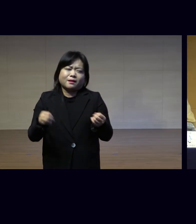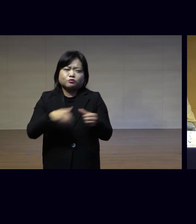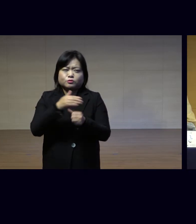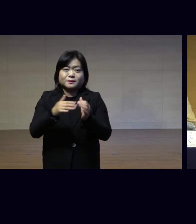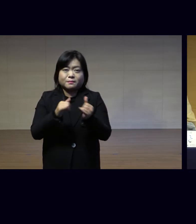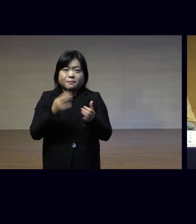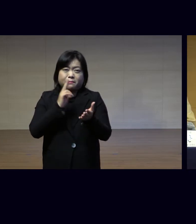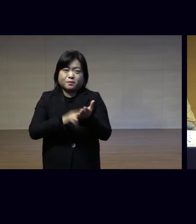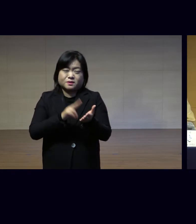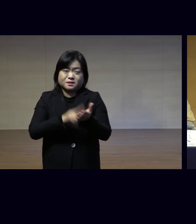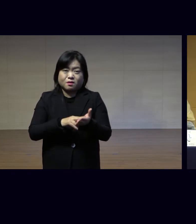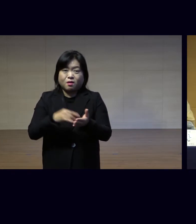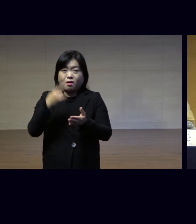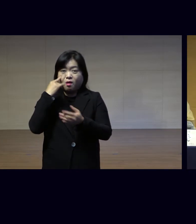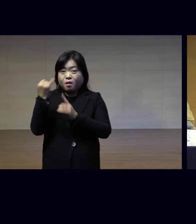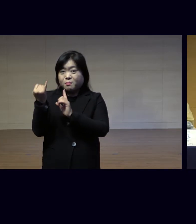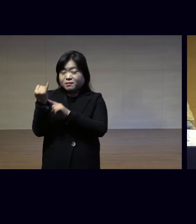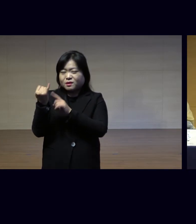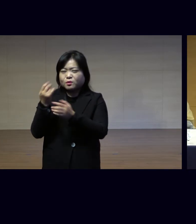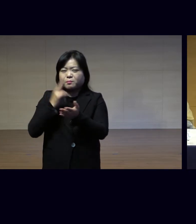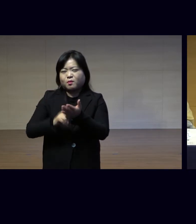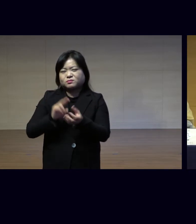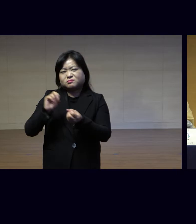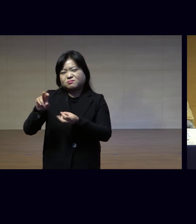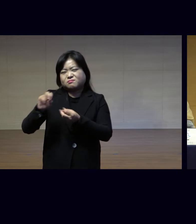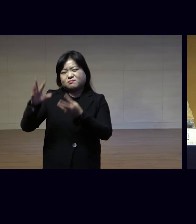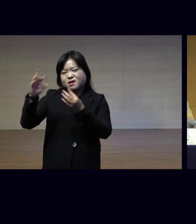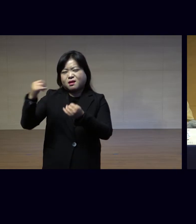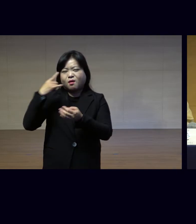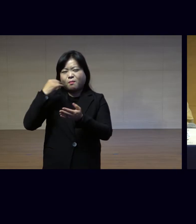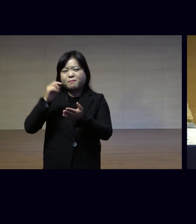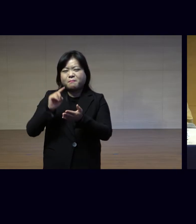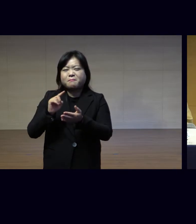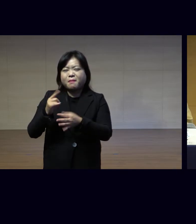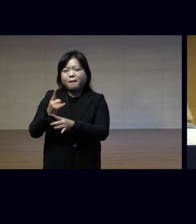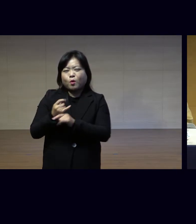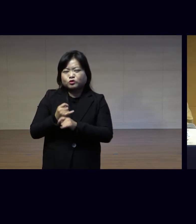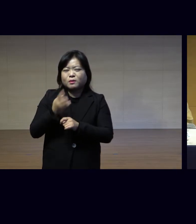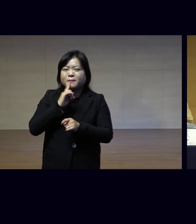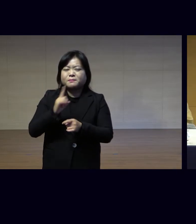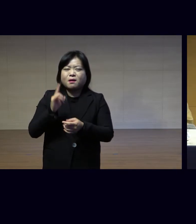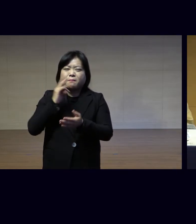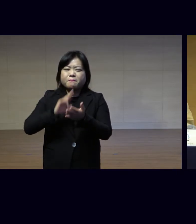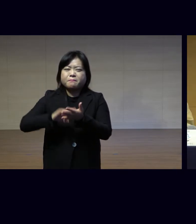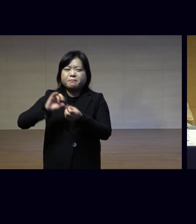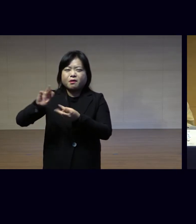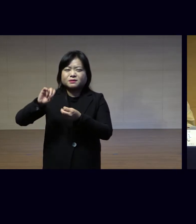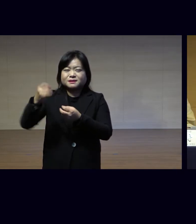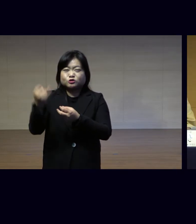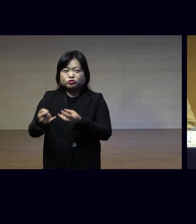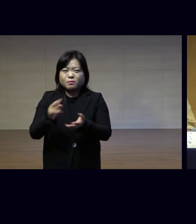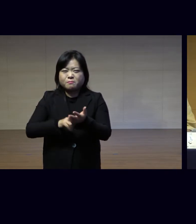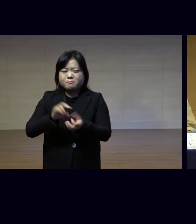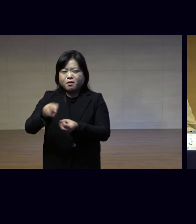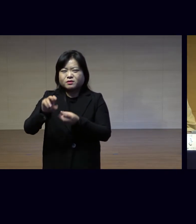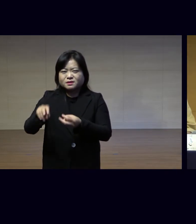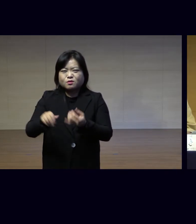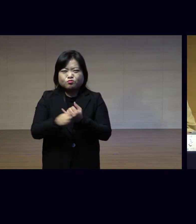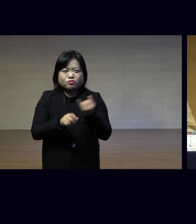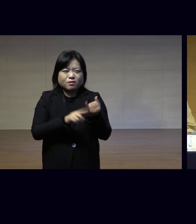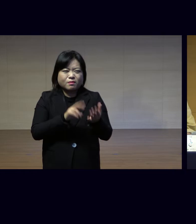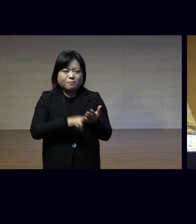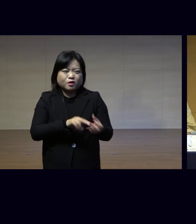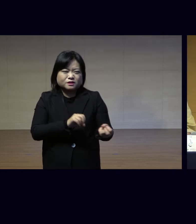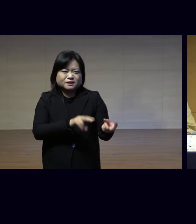사람 어머니한테 그렇게 원수라면서 또 엄마한테 편지는 또 많이 썼어요. 엄마한테 쓴 편지, 누이한테 쓴 편지, 아까 말한 한스카 부인에게 쓴 편지,